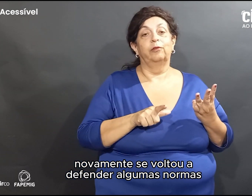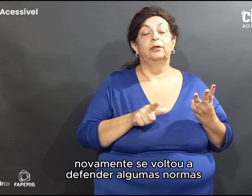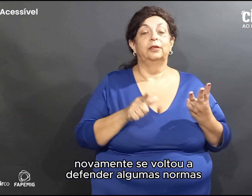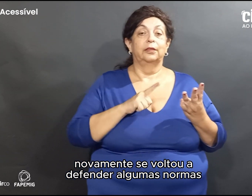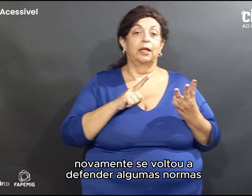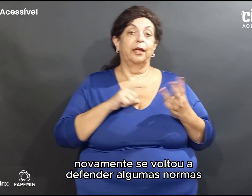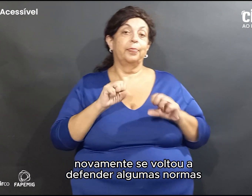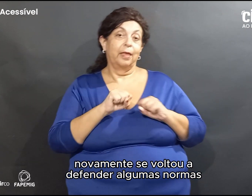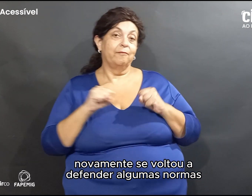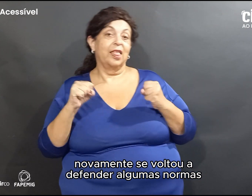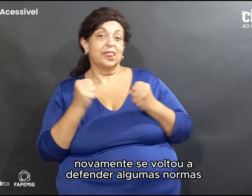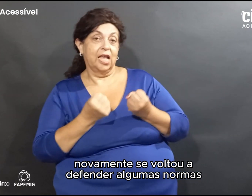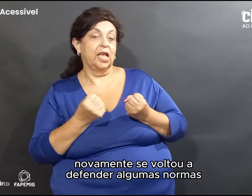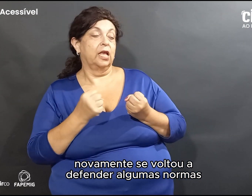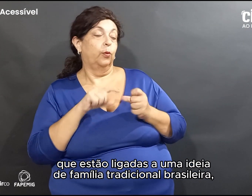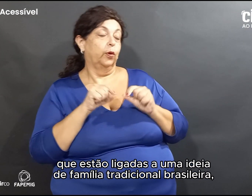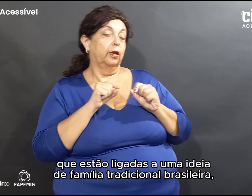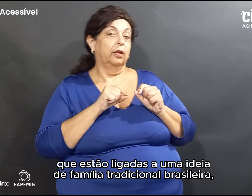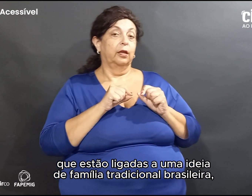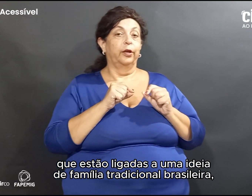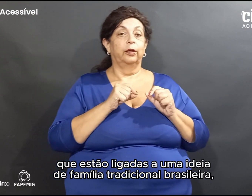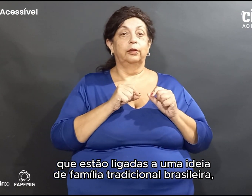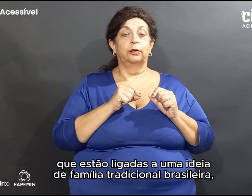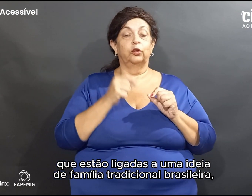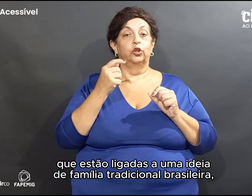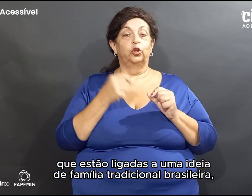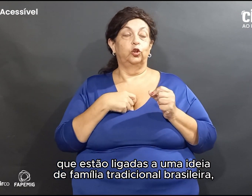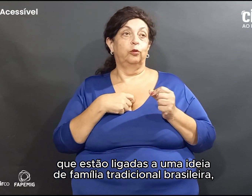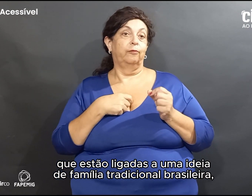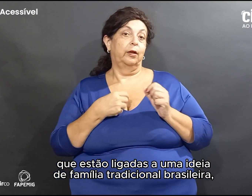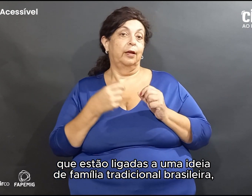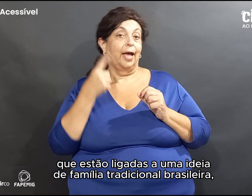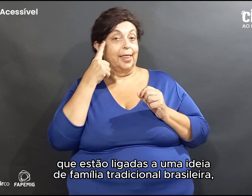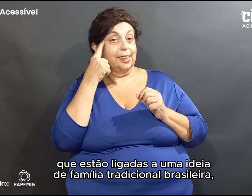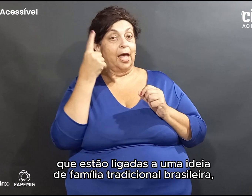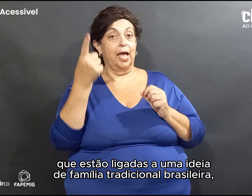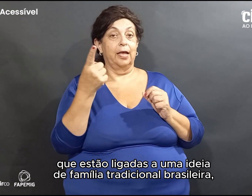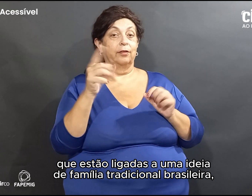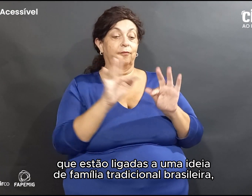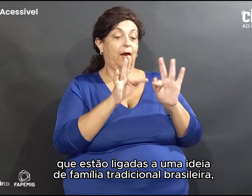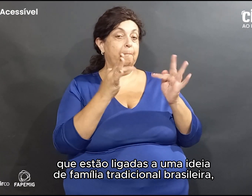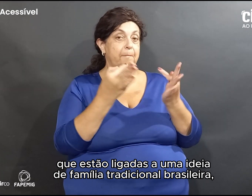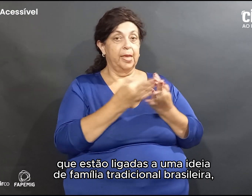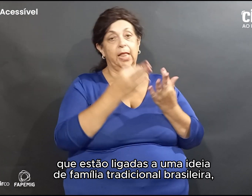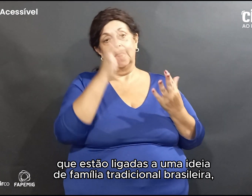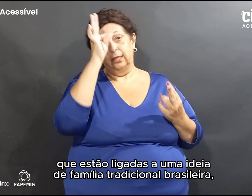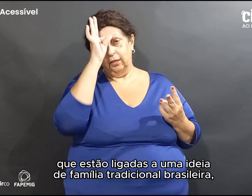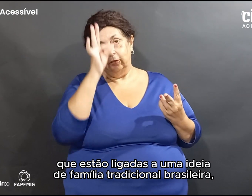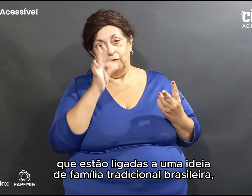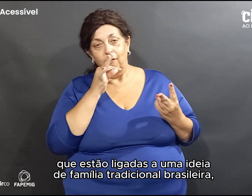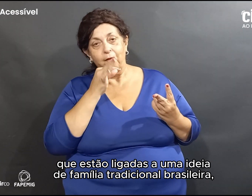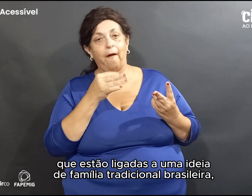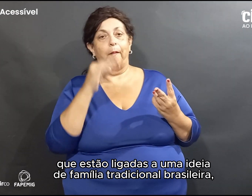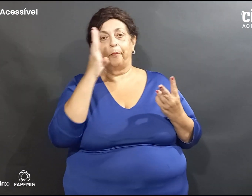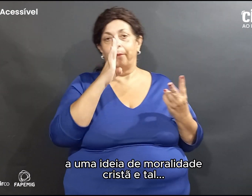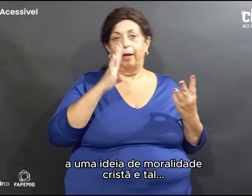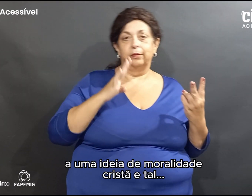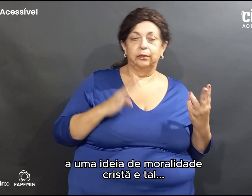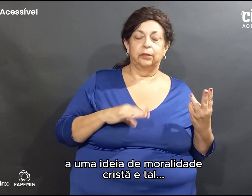algumas normas, né? Que estão ligadas a uma ideia de família tradicional brasileira, né? A uma ideia